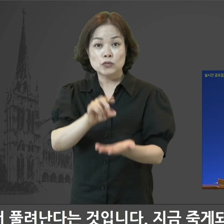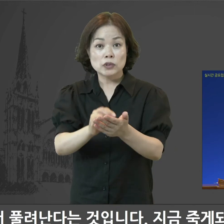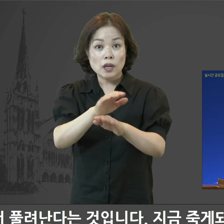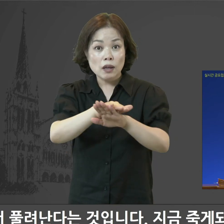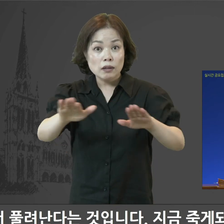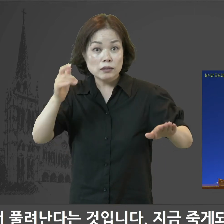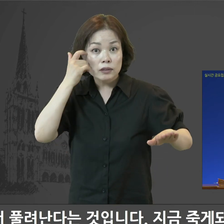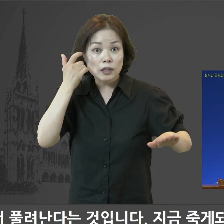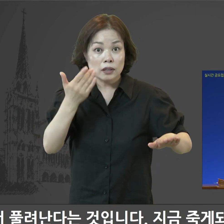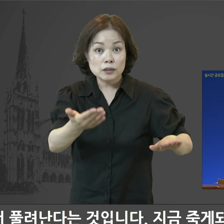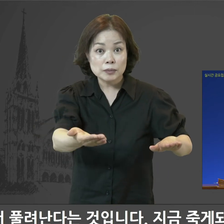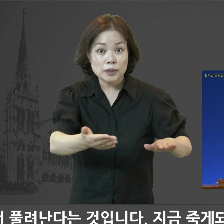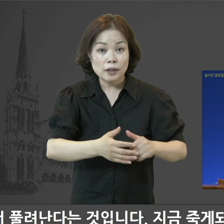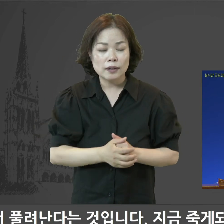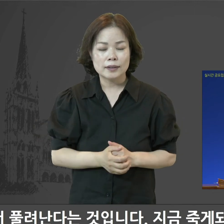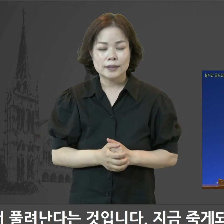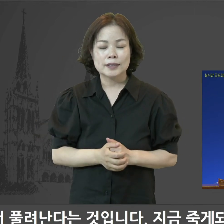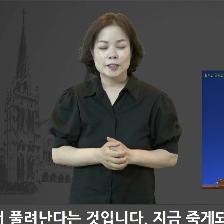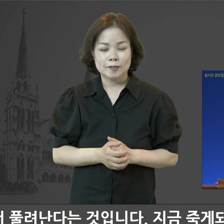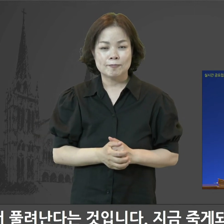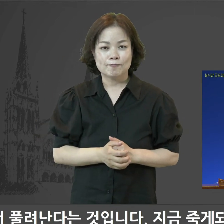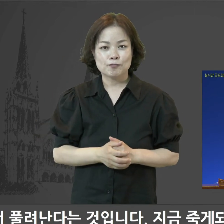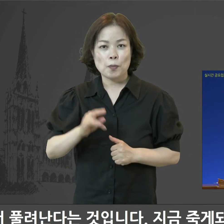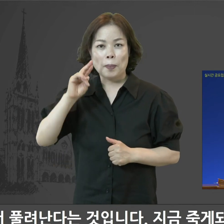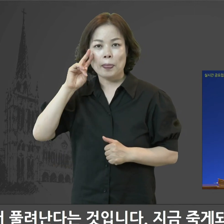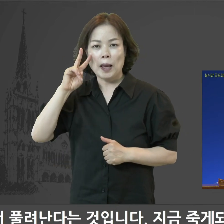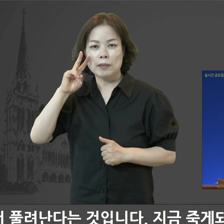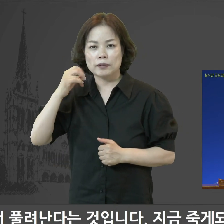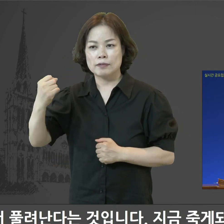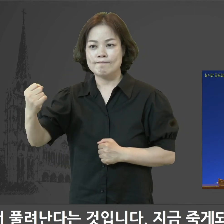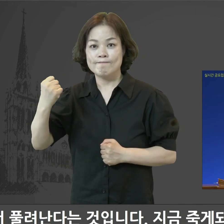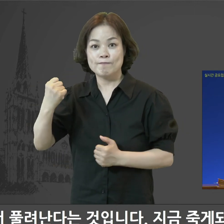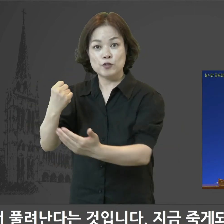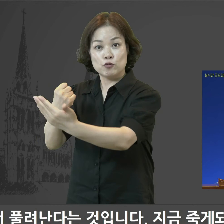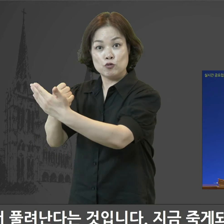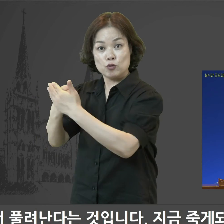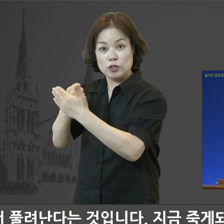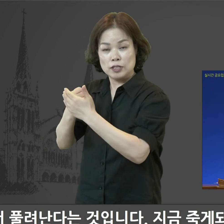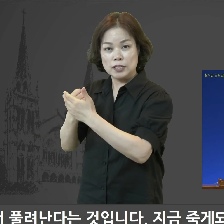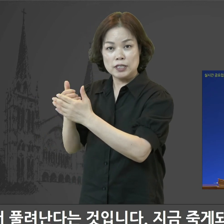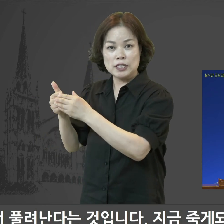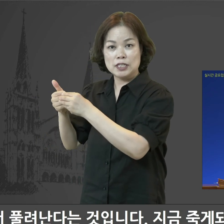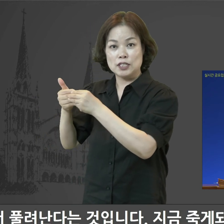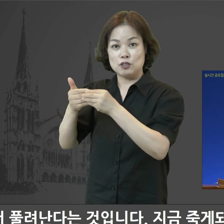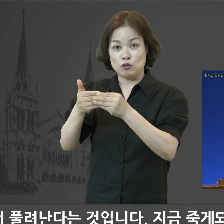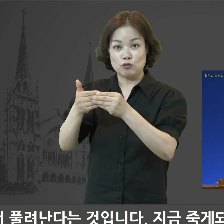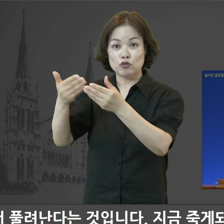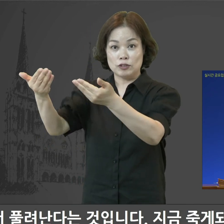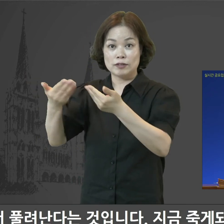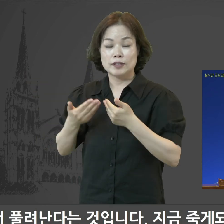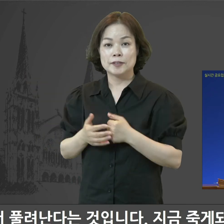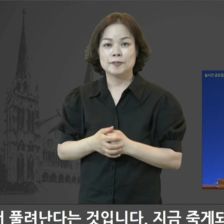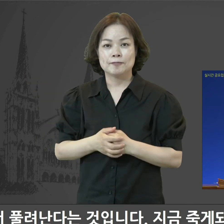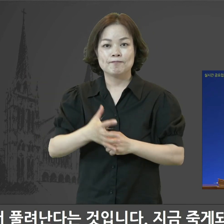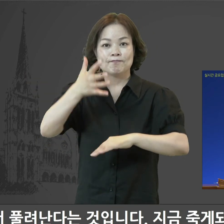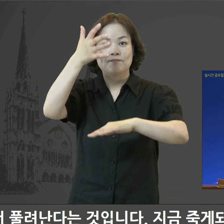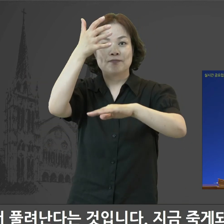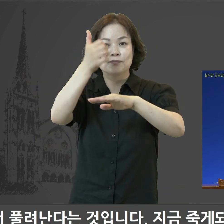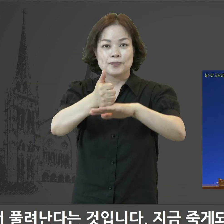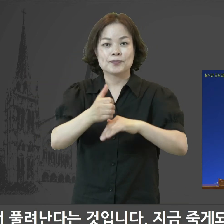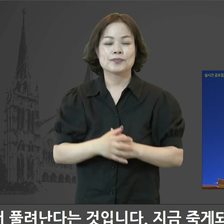지금 문제? 그렇게 바울에게 힘을 주시며 이끌어 가신 것이죠. 자, 이제 마지막으로